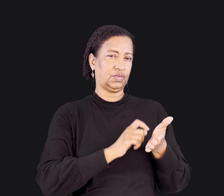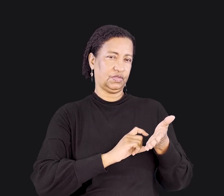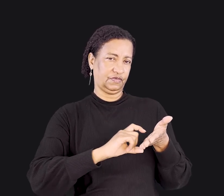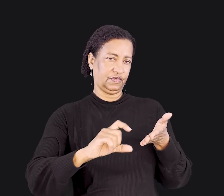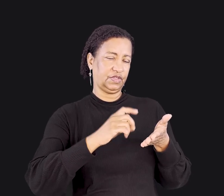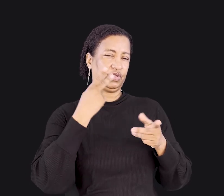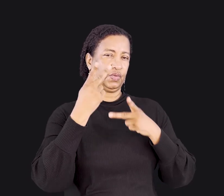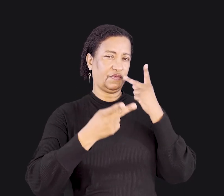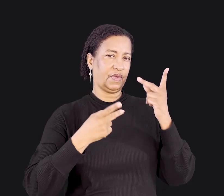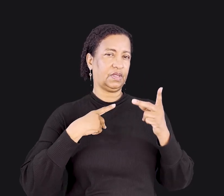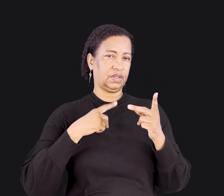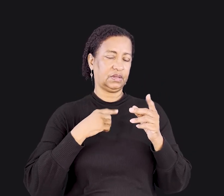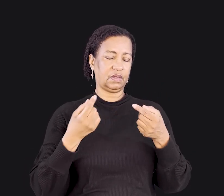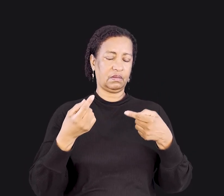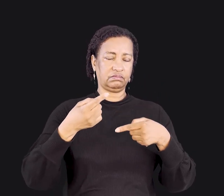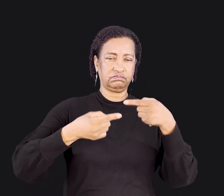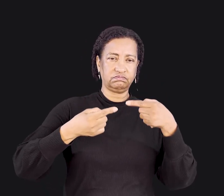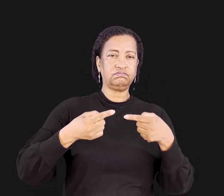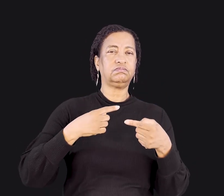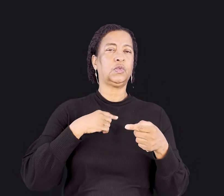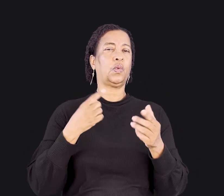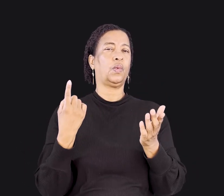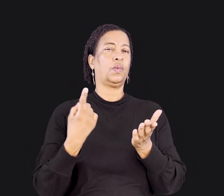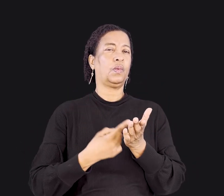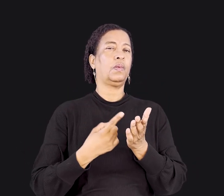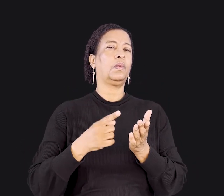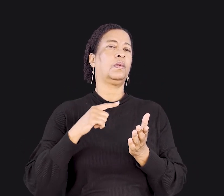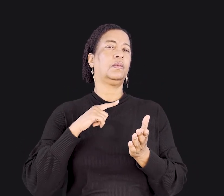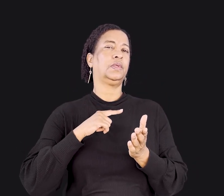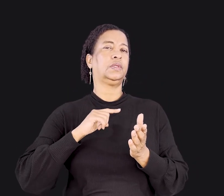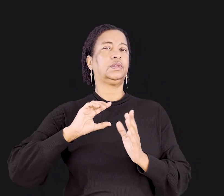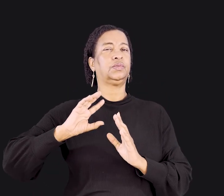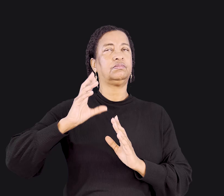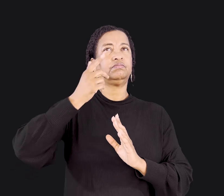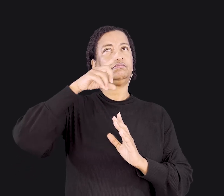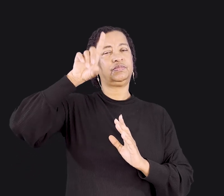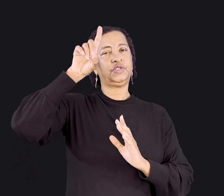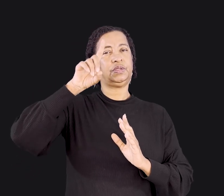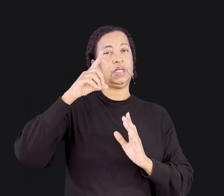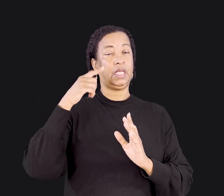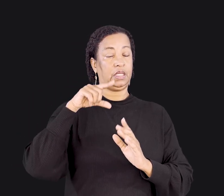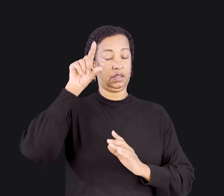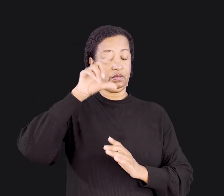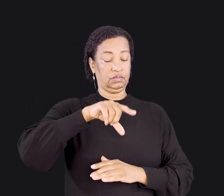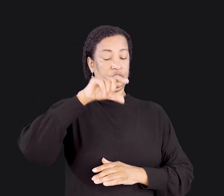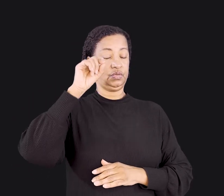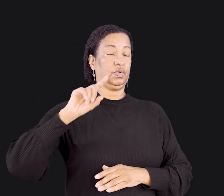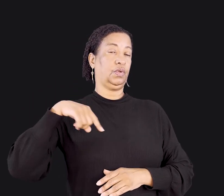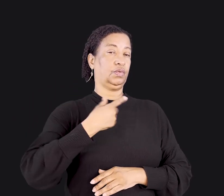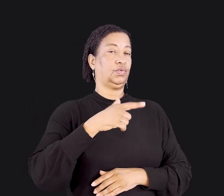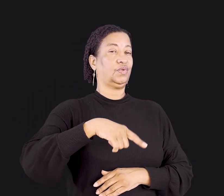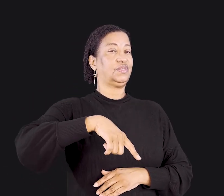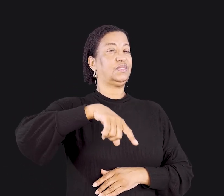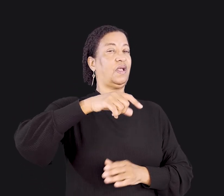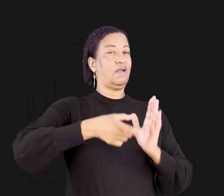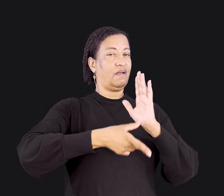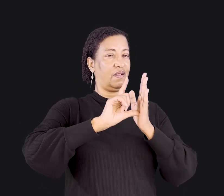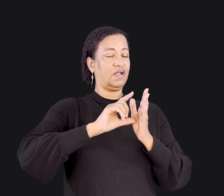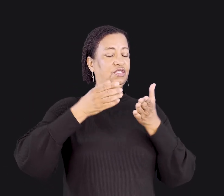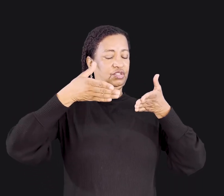Deus. Há algumas referências sobre Deus ter nos escolhido antes da fundação do mundo. Procure pela perspectiva de Paulo